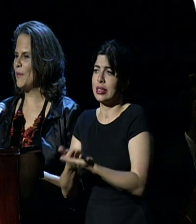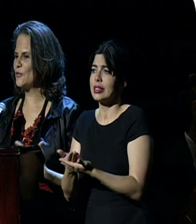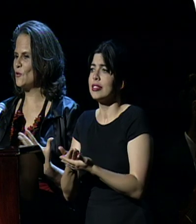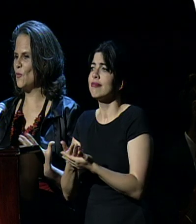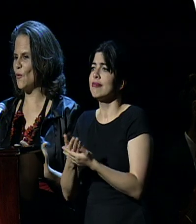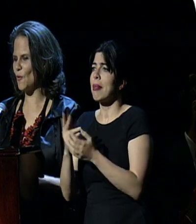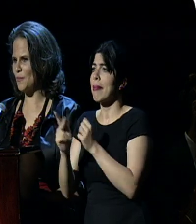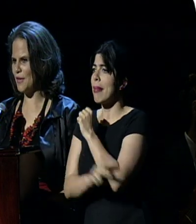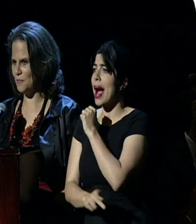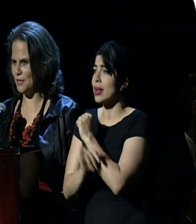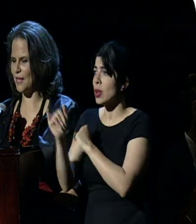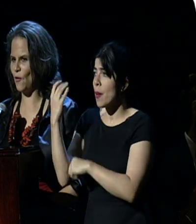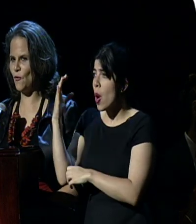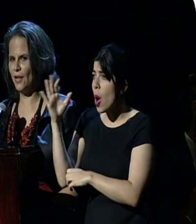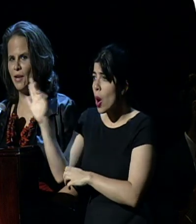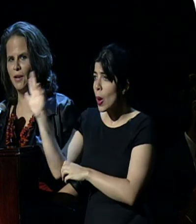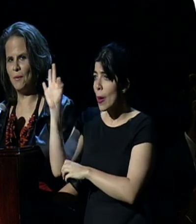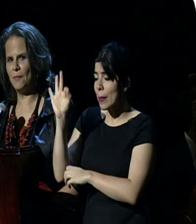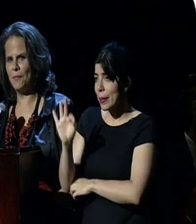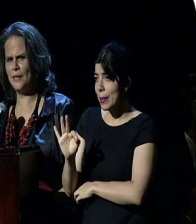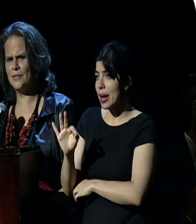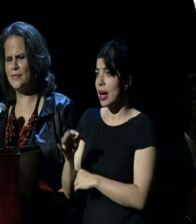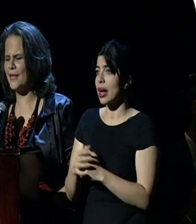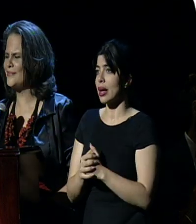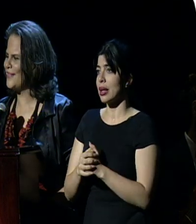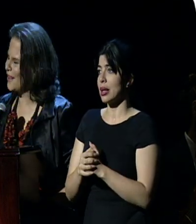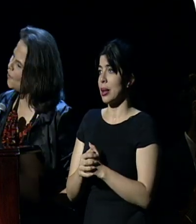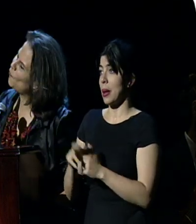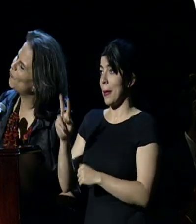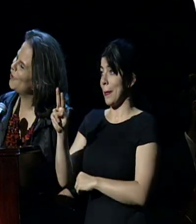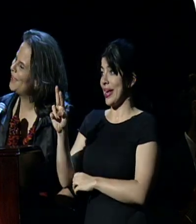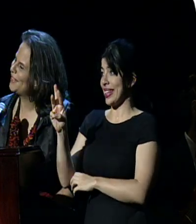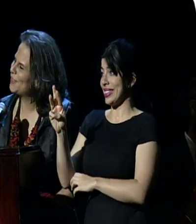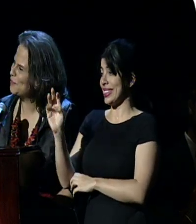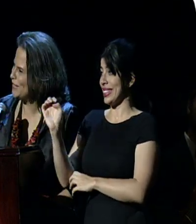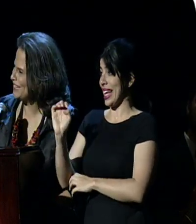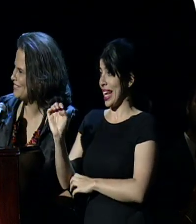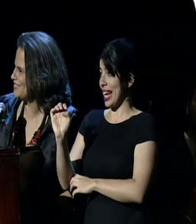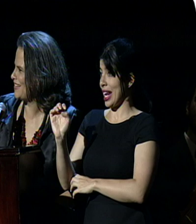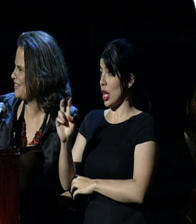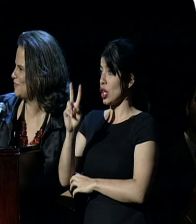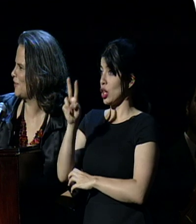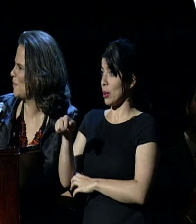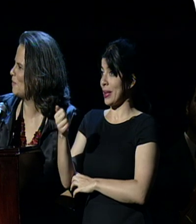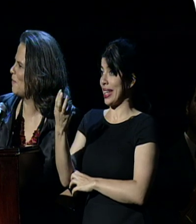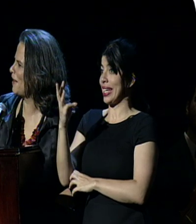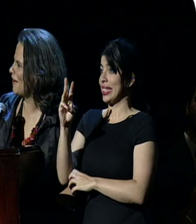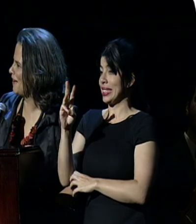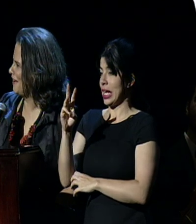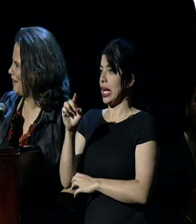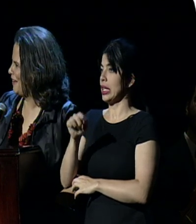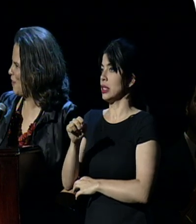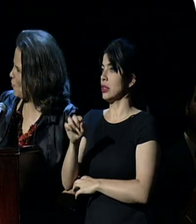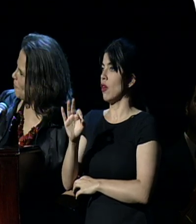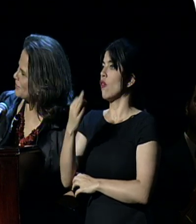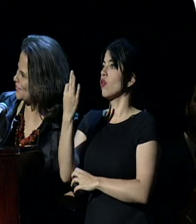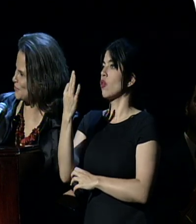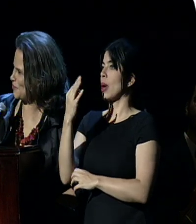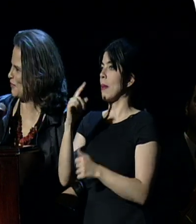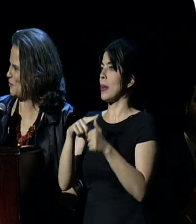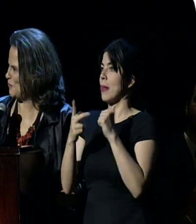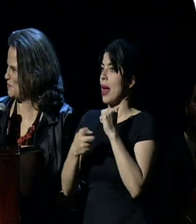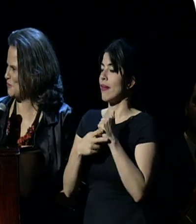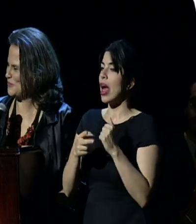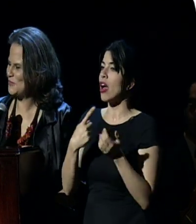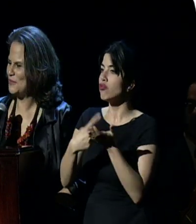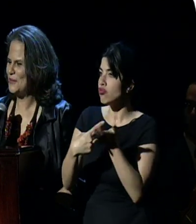con un país como Colombia de invitado. El 26 de enero de 2016 fue la primera conversación